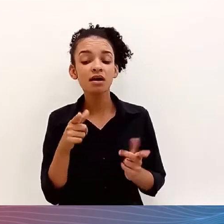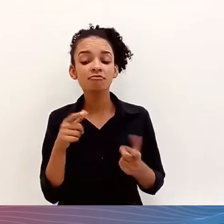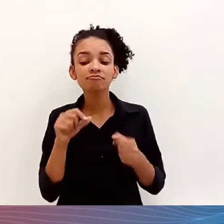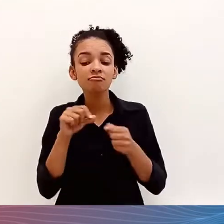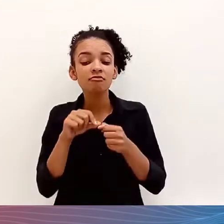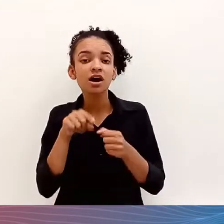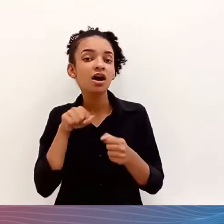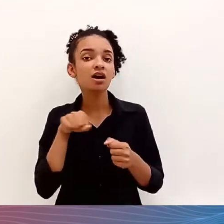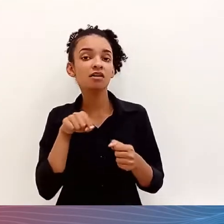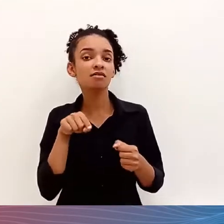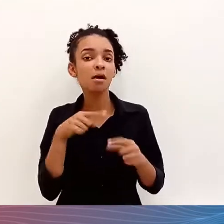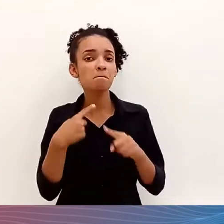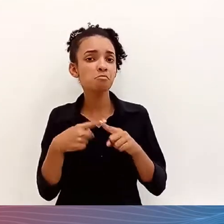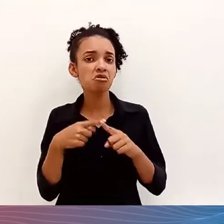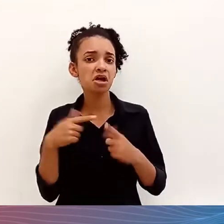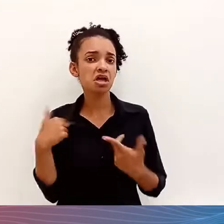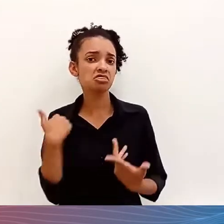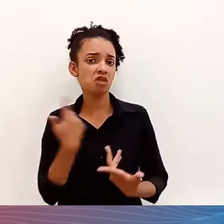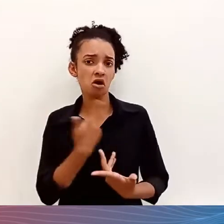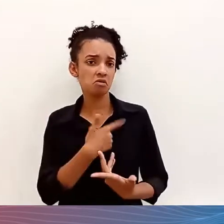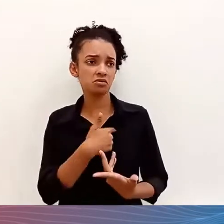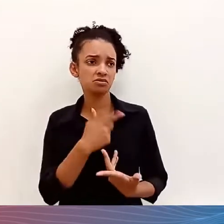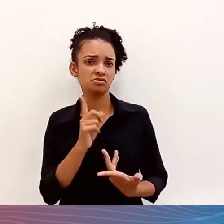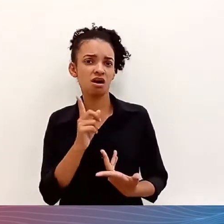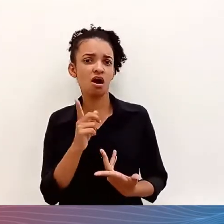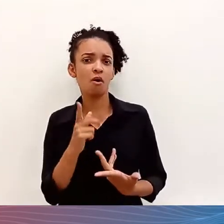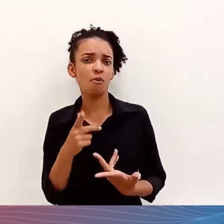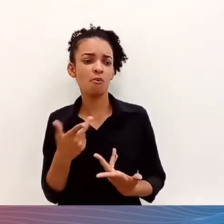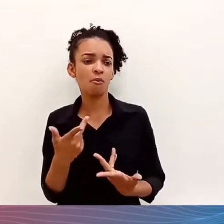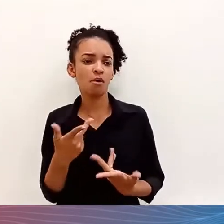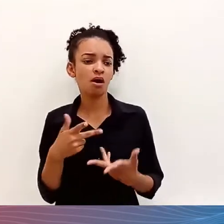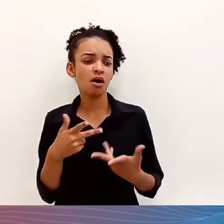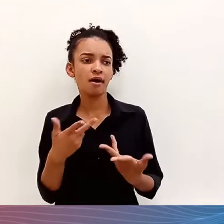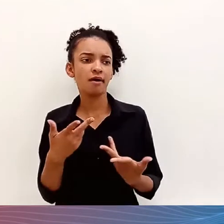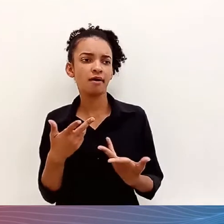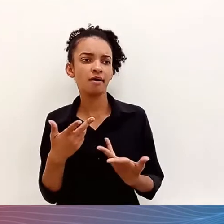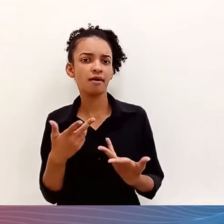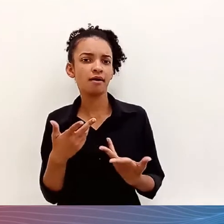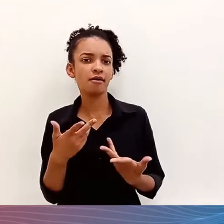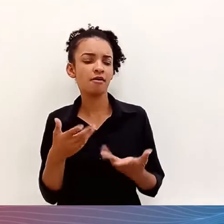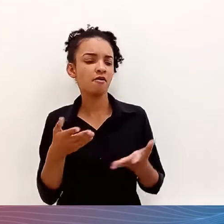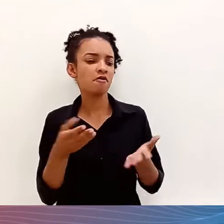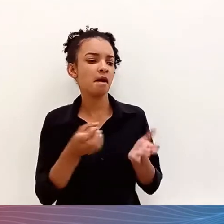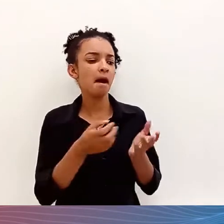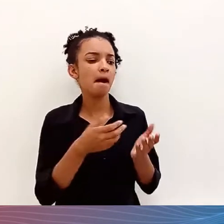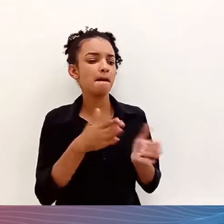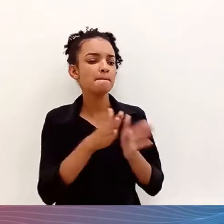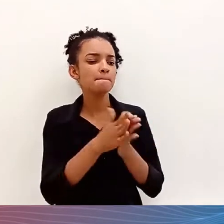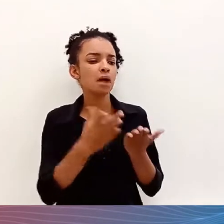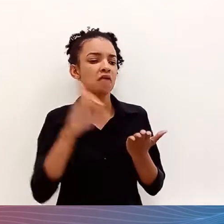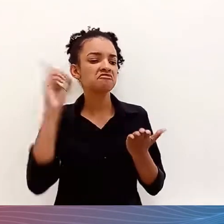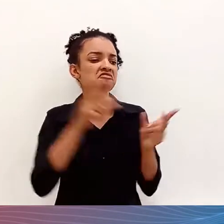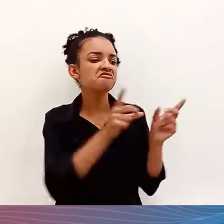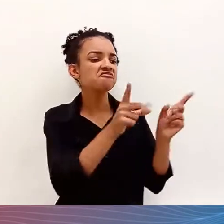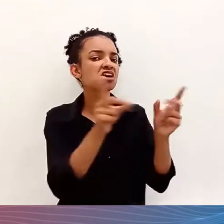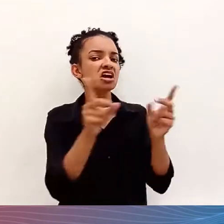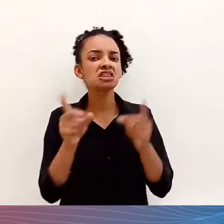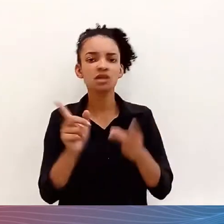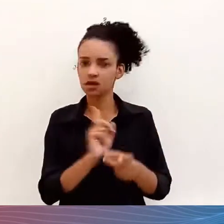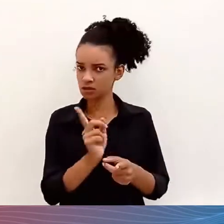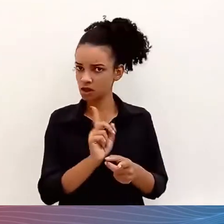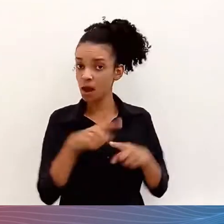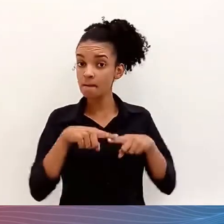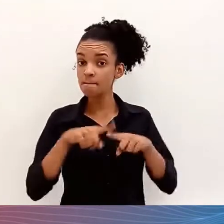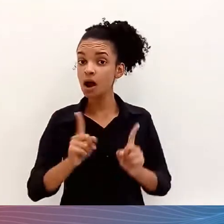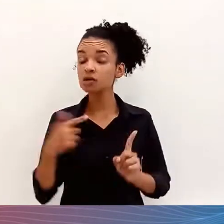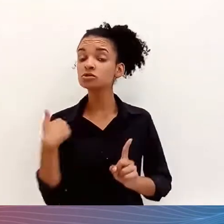tantos outros, mercadejando a palavra de Deus. Antes em Cristo é que falamos na presença de Deus